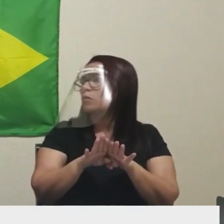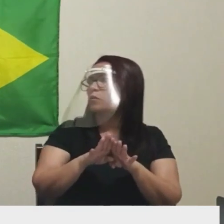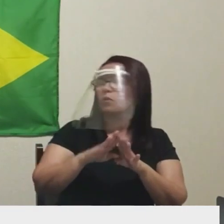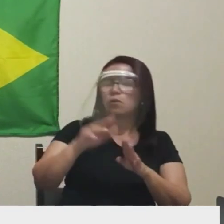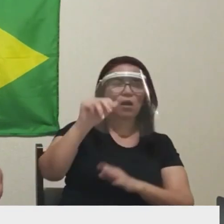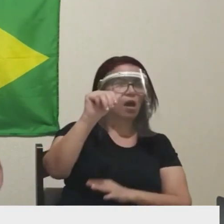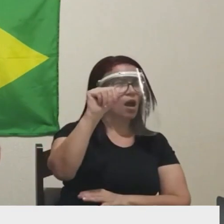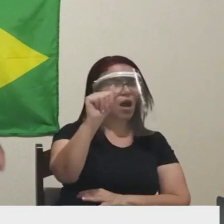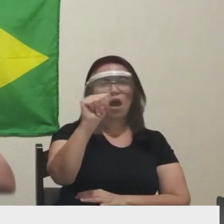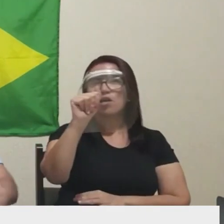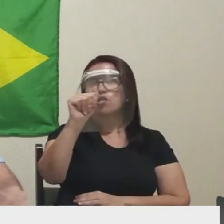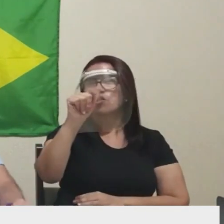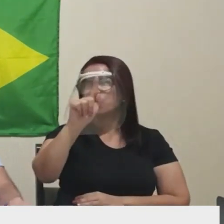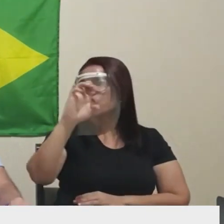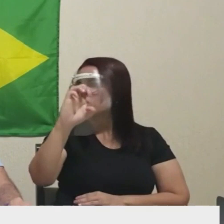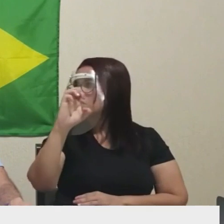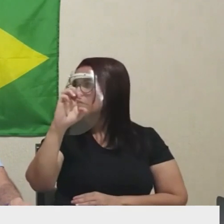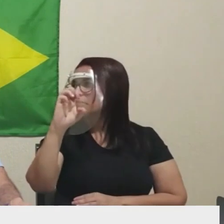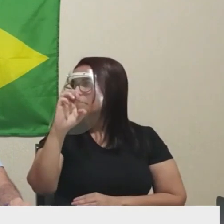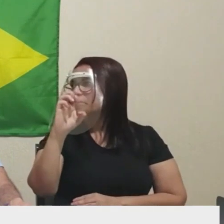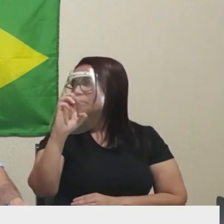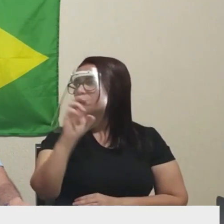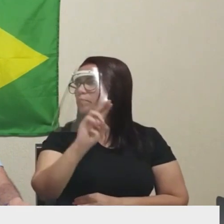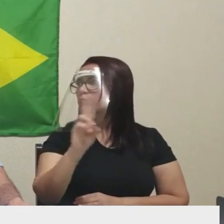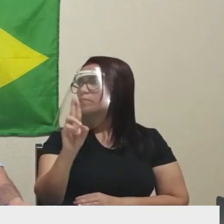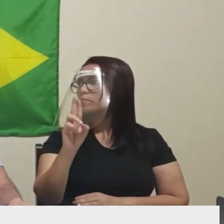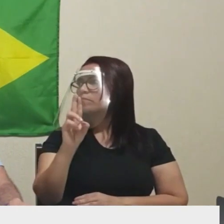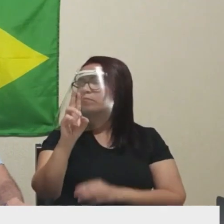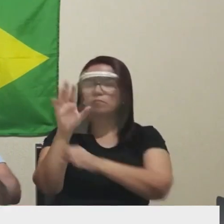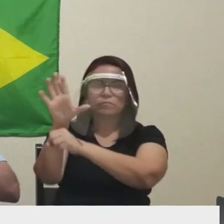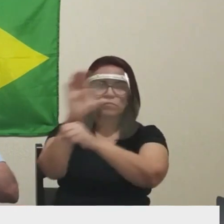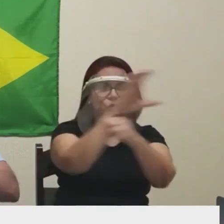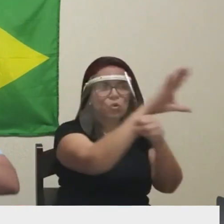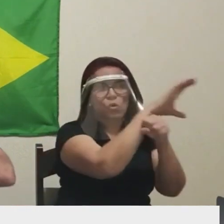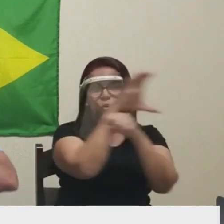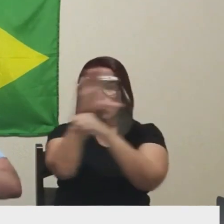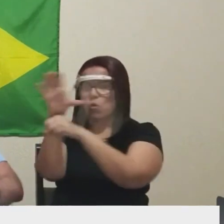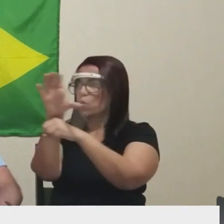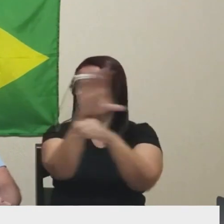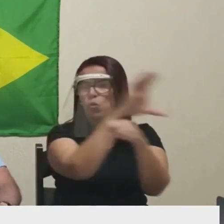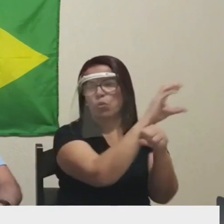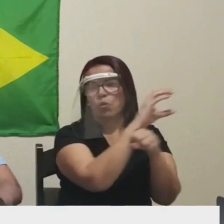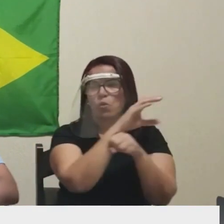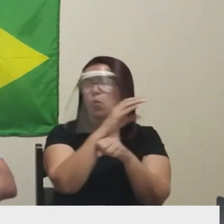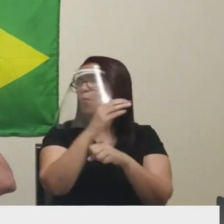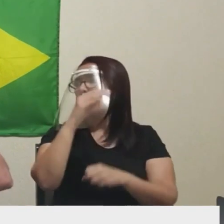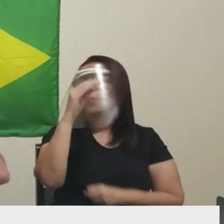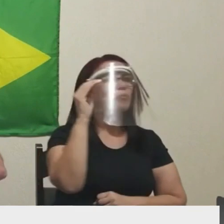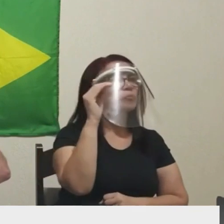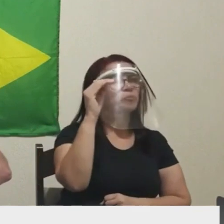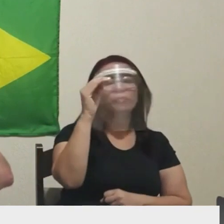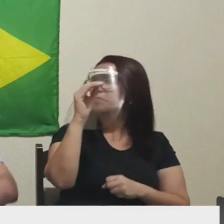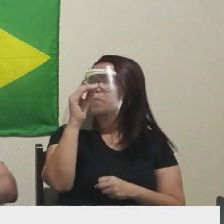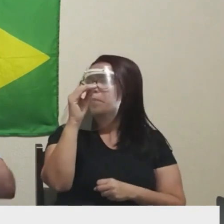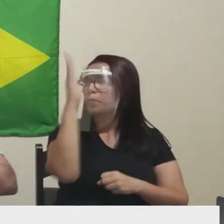PRF, ele traçou uma norma sobre a questão de radares. Que a minha ideia era acabar com os radares no Brasil. Tanto é que o móvel